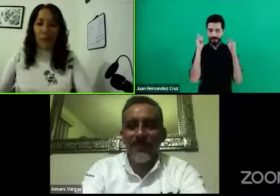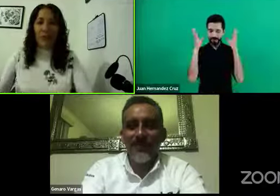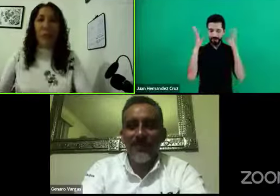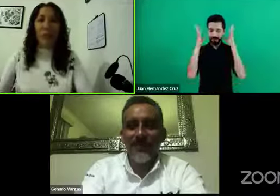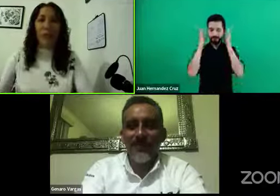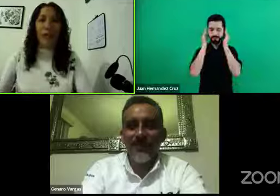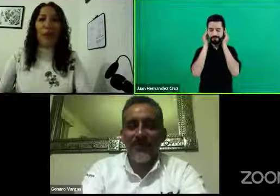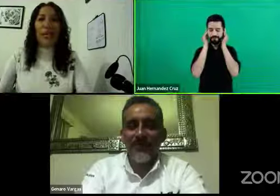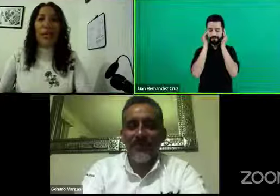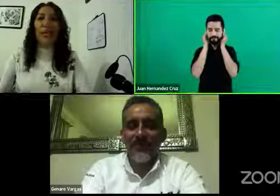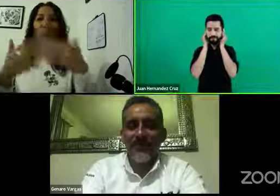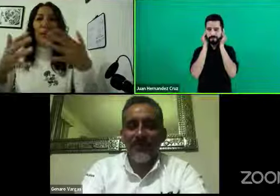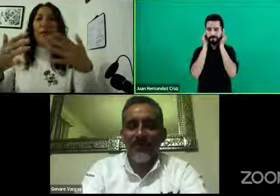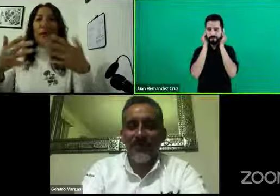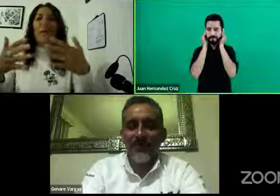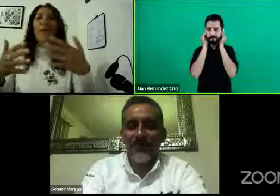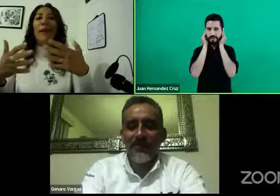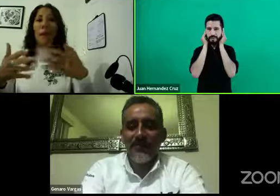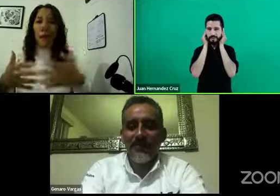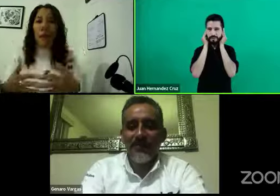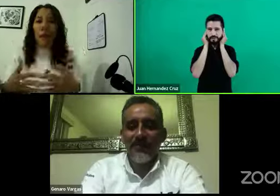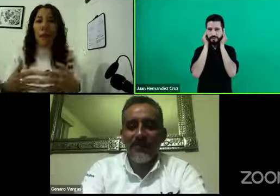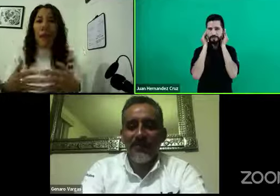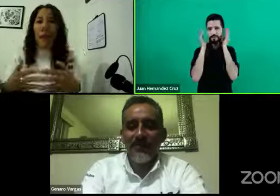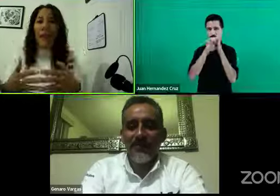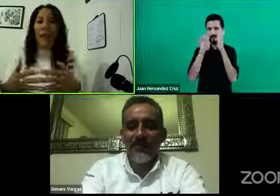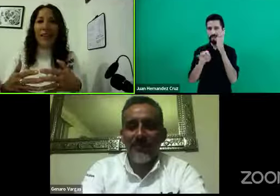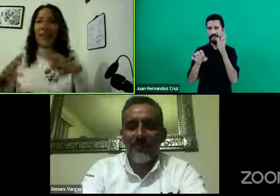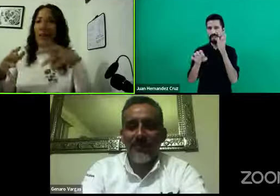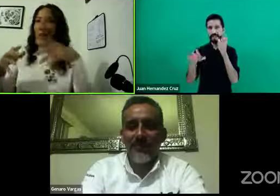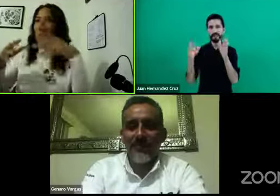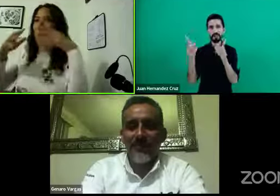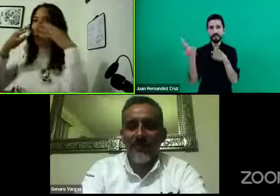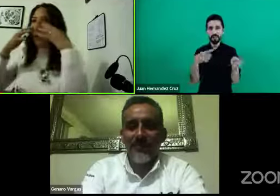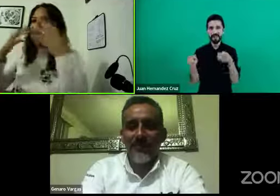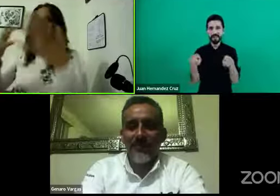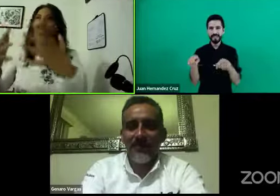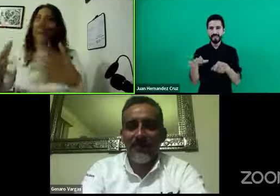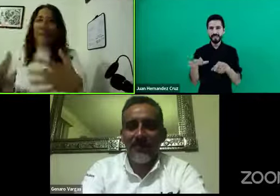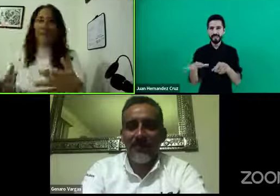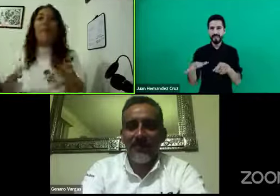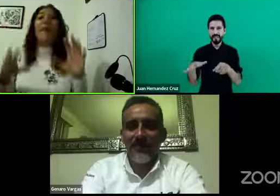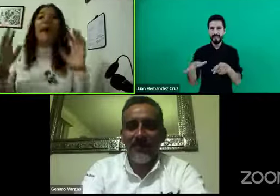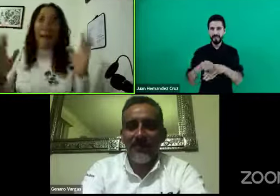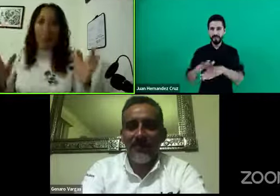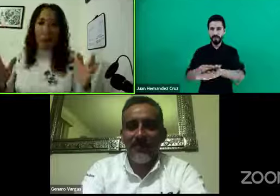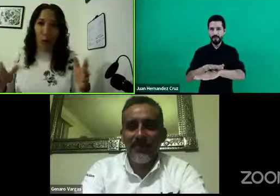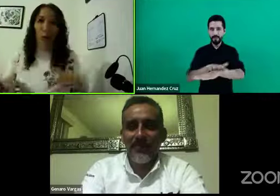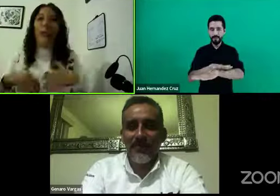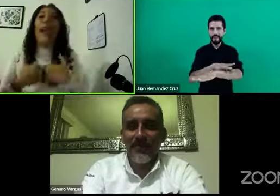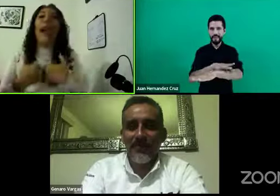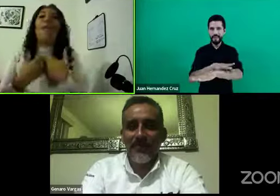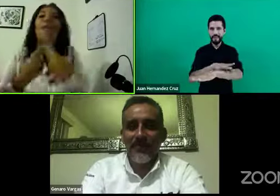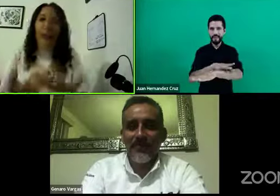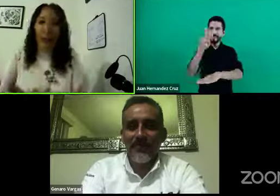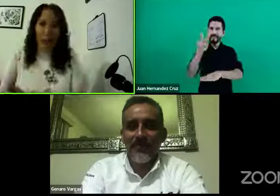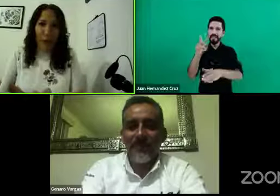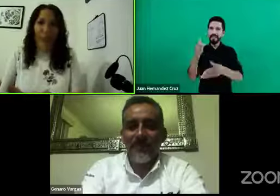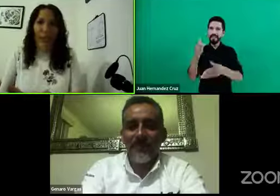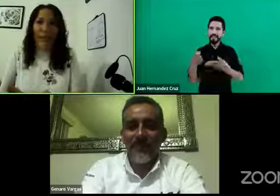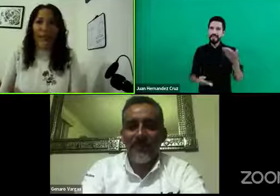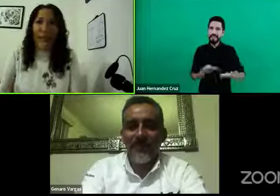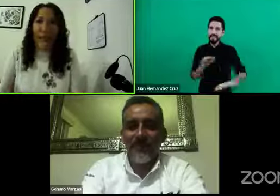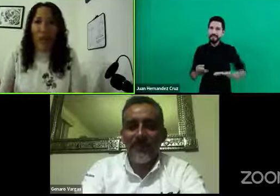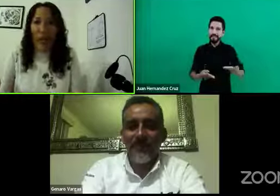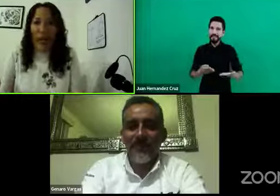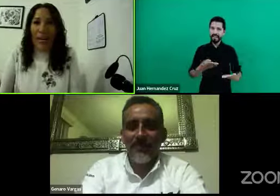oídos y tocamos el equipo que está vibrando con la música, y podemos observarte bailando y hablando